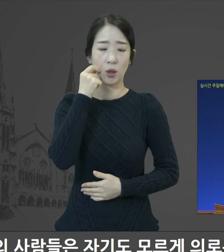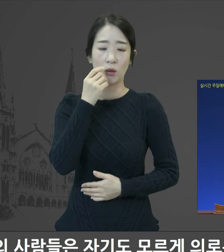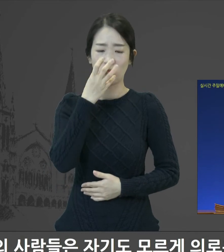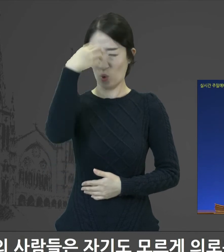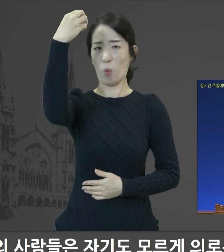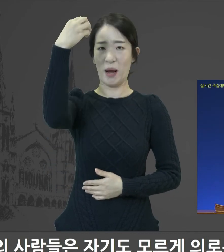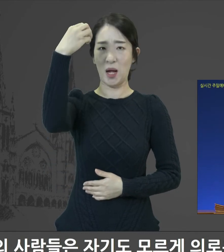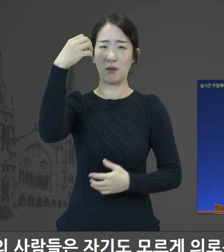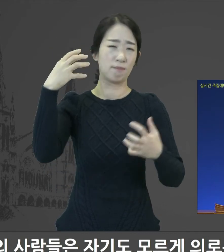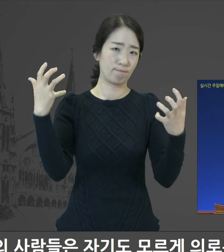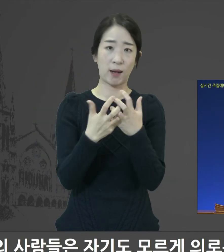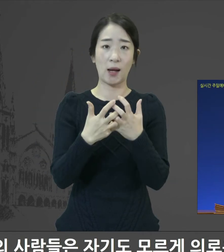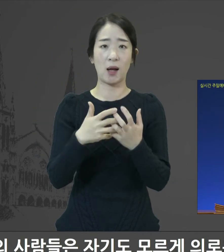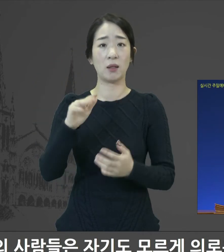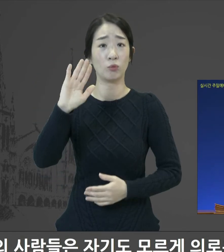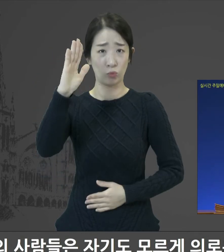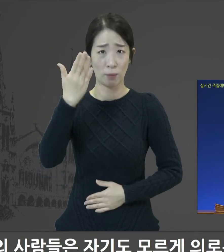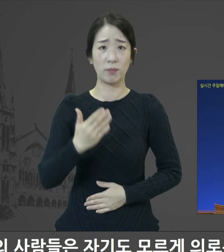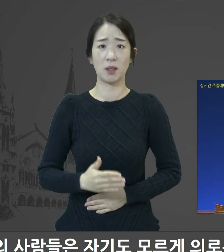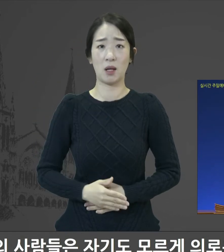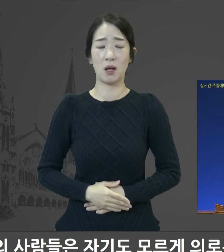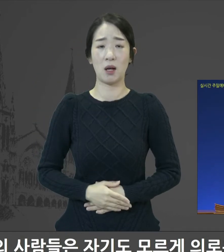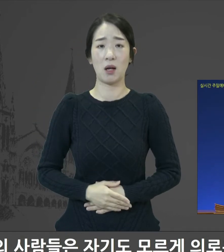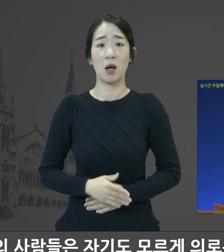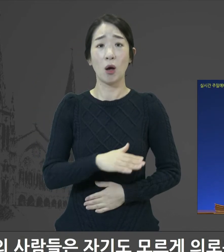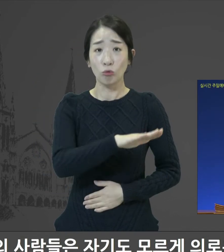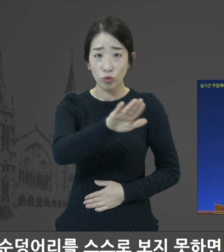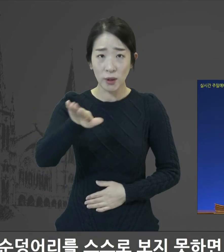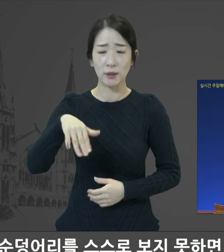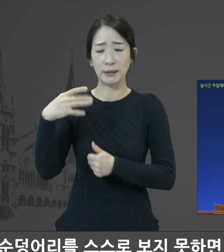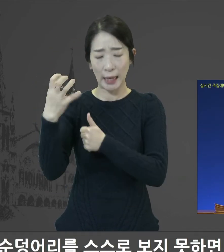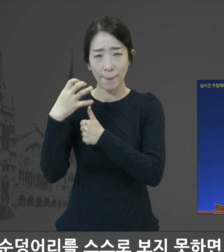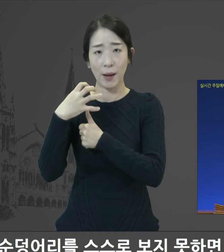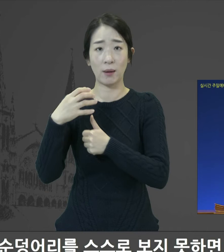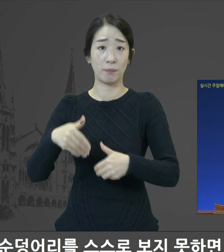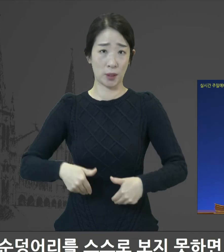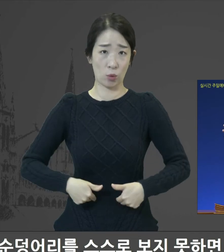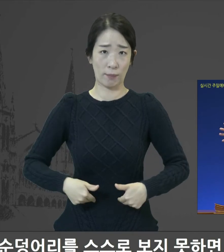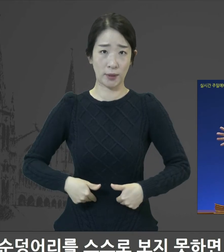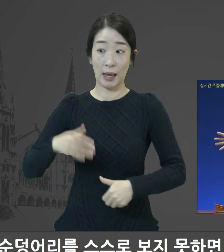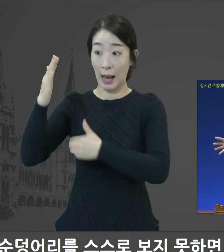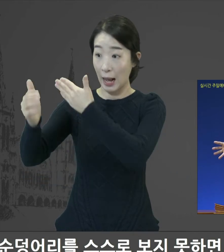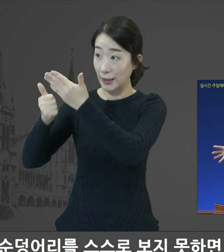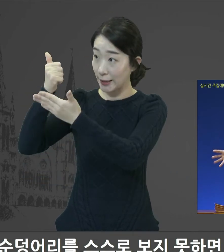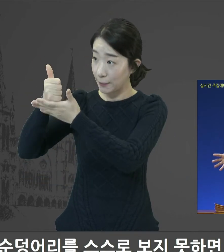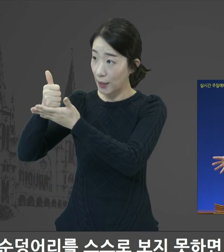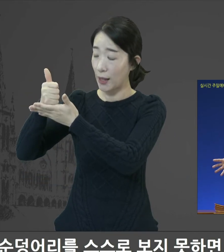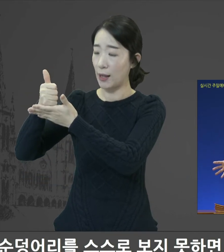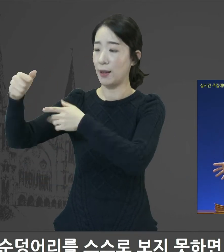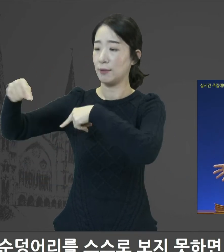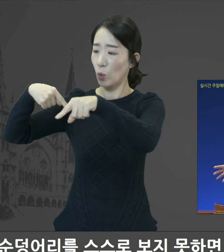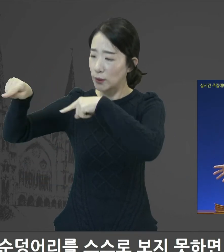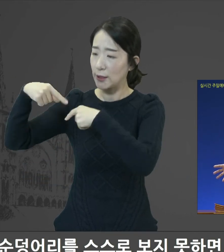것이죠. 우리는 책망이 필요합니다. 하나님의 통치 주권적인 책망,